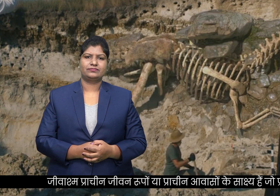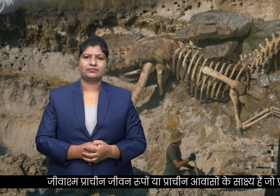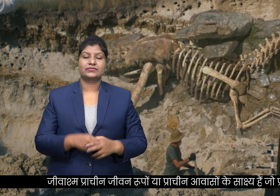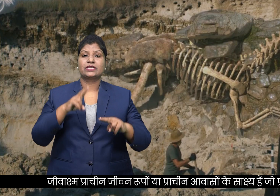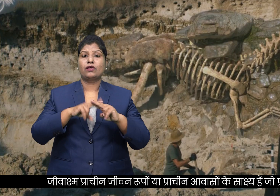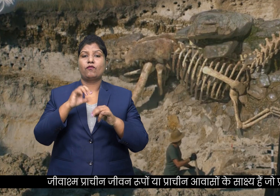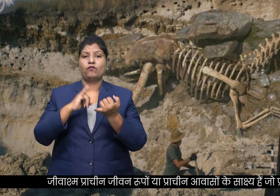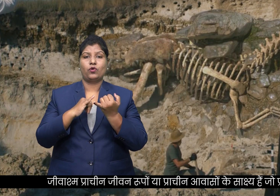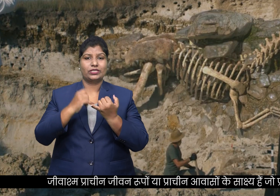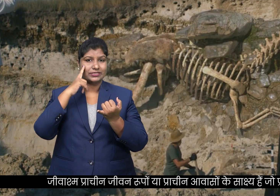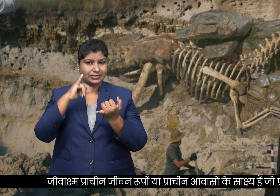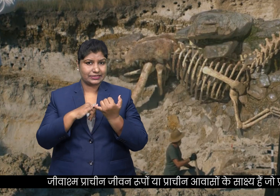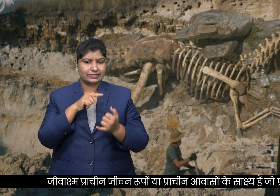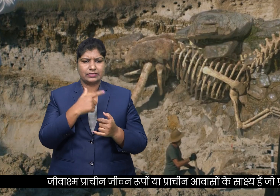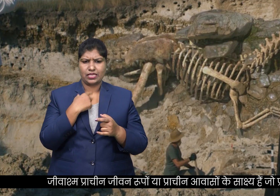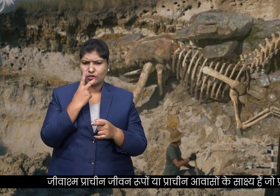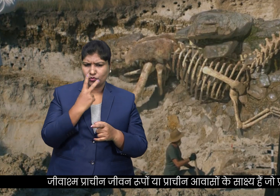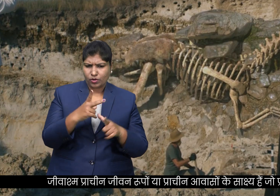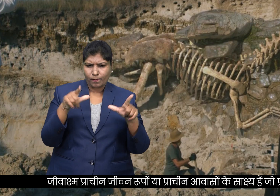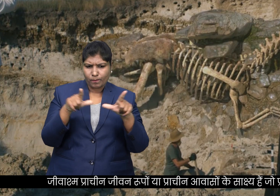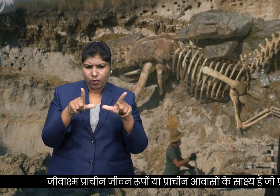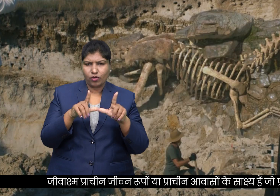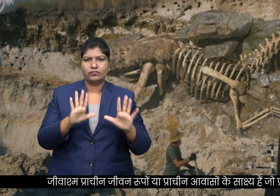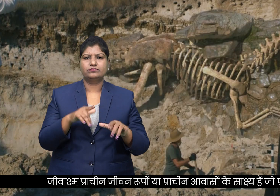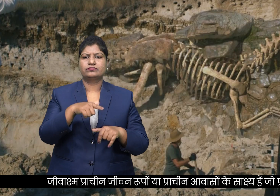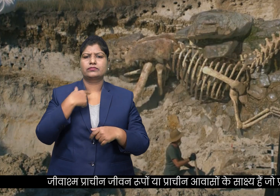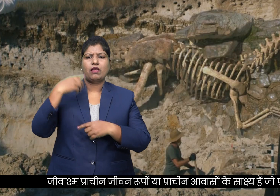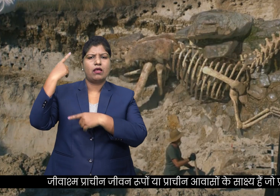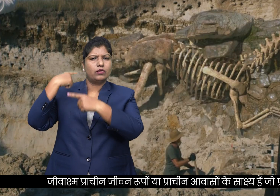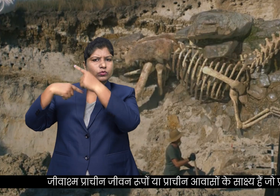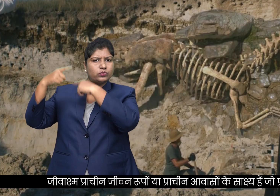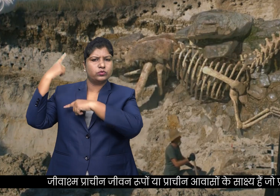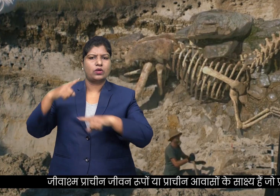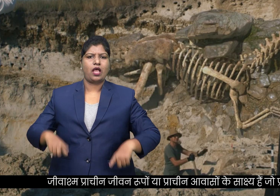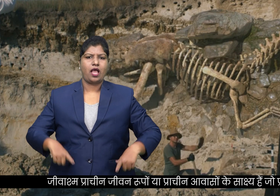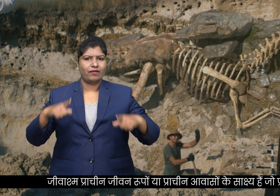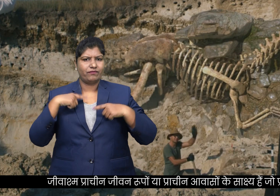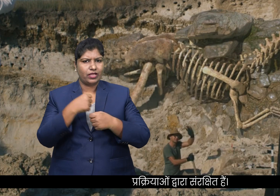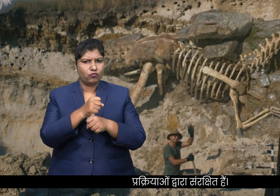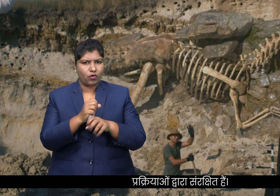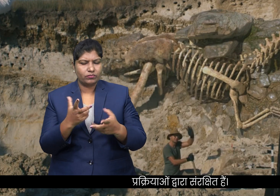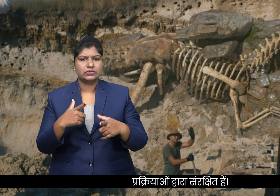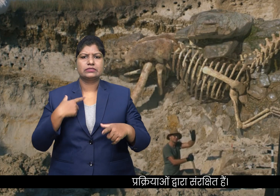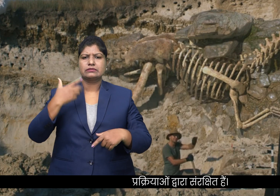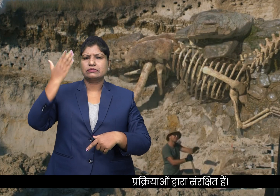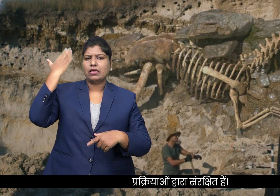जीवाश्म प्राचीन जीवन रूपों या प्राचीन आवासों के साक्ष्य हैं जो प्राकृतिक प्रक्रियाओं द्वारा संरक्षित